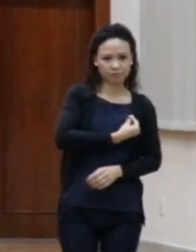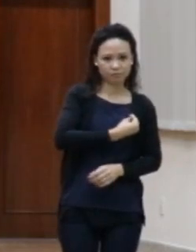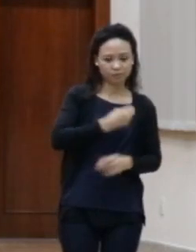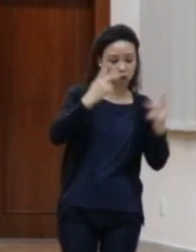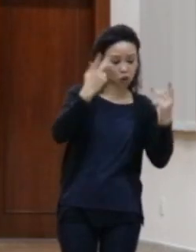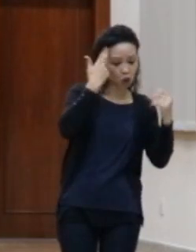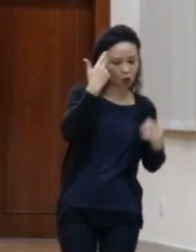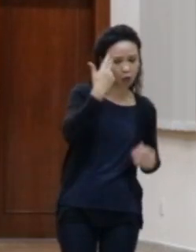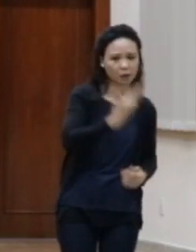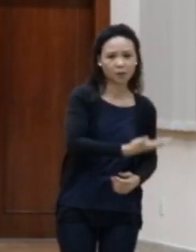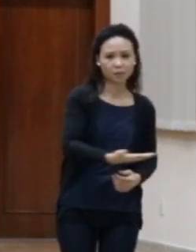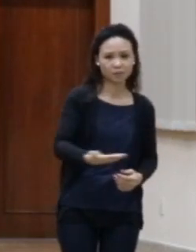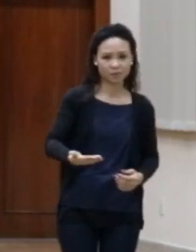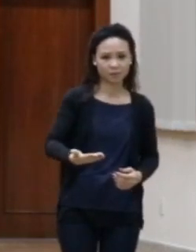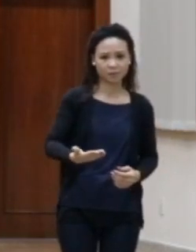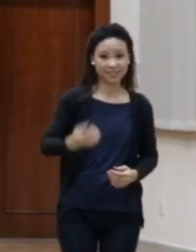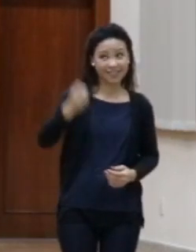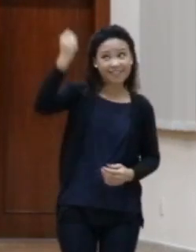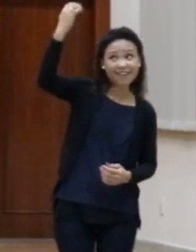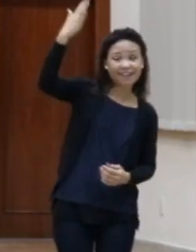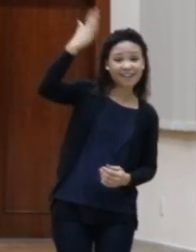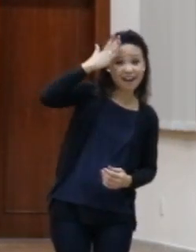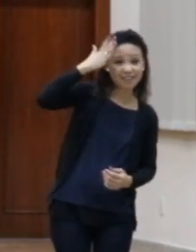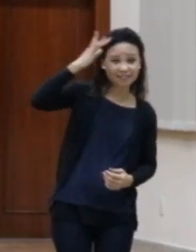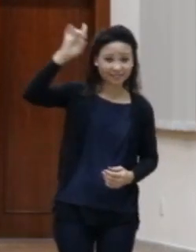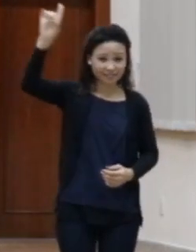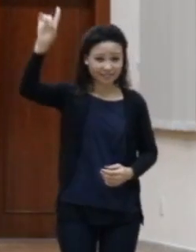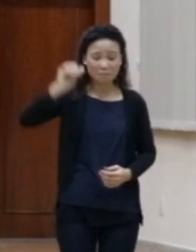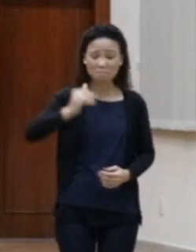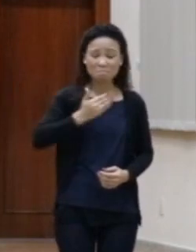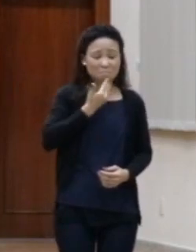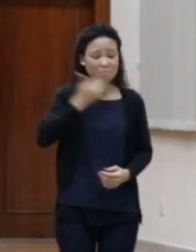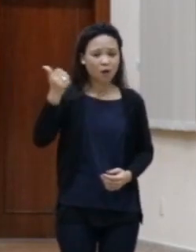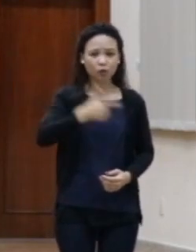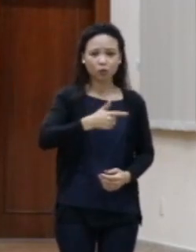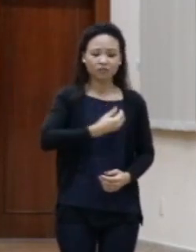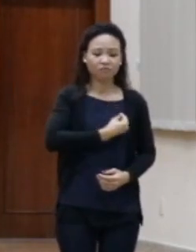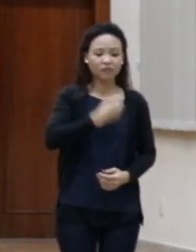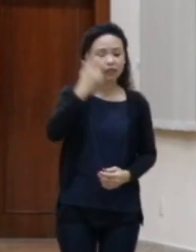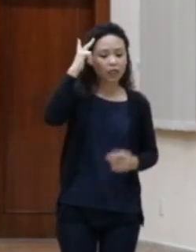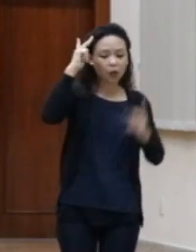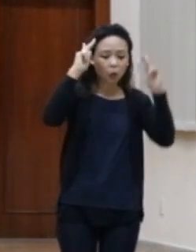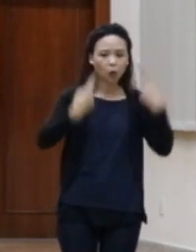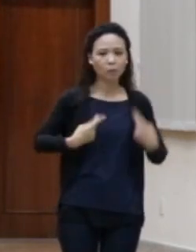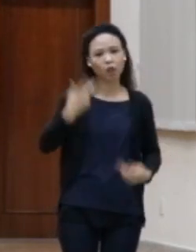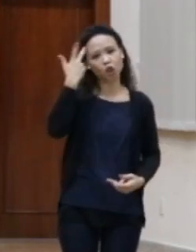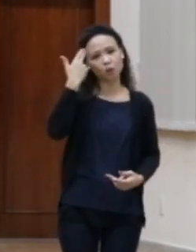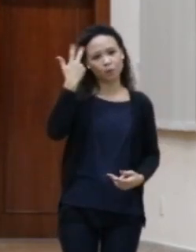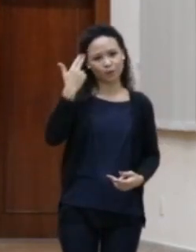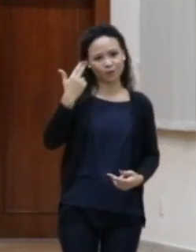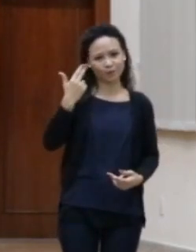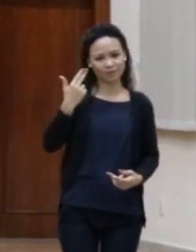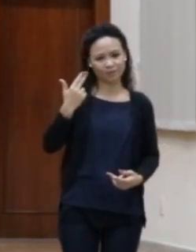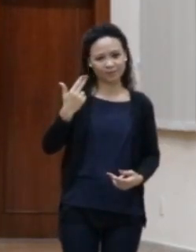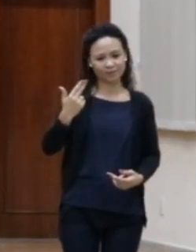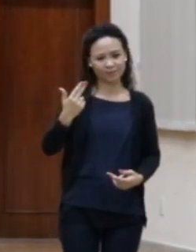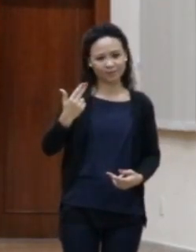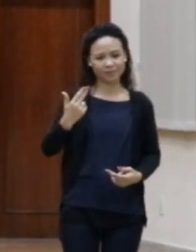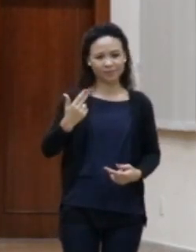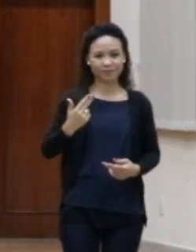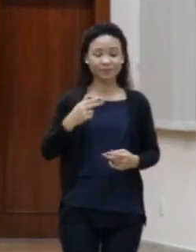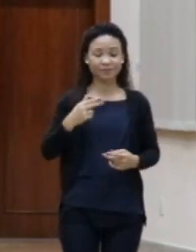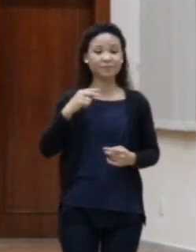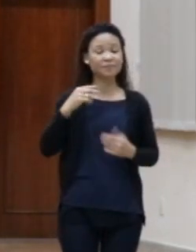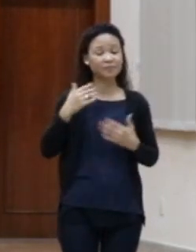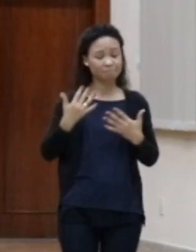Deus é melhor do que a vida. E nessa mesma linha, neste mesmo entendimento, o